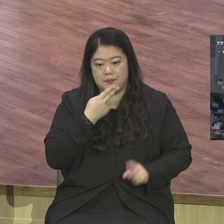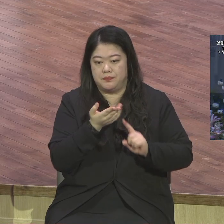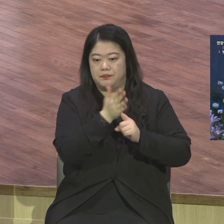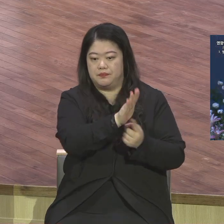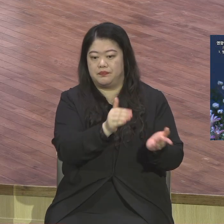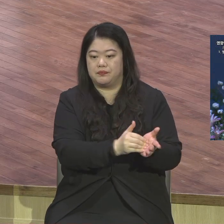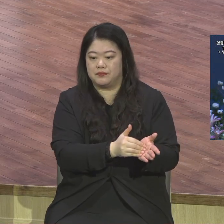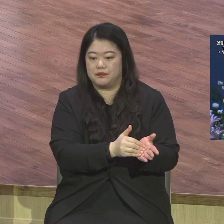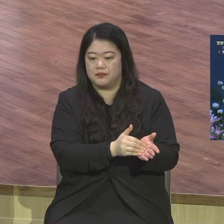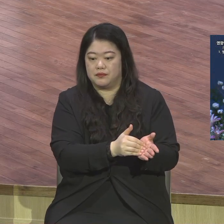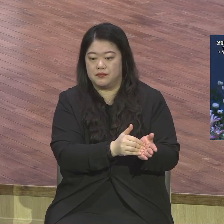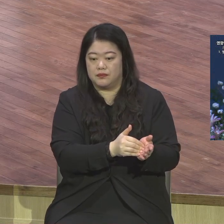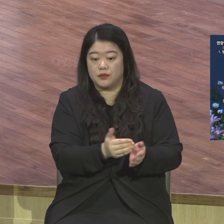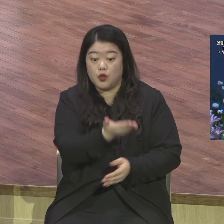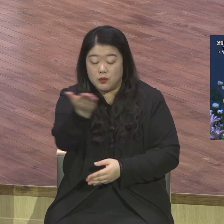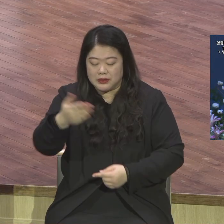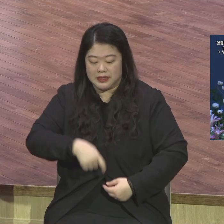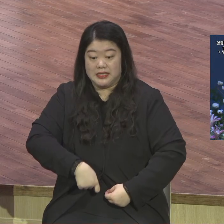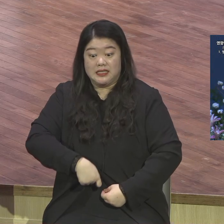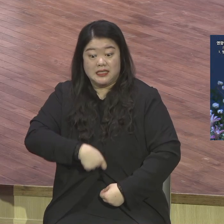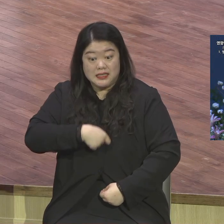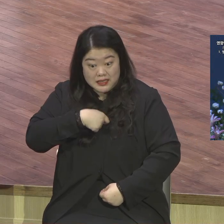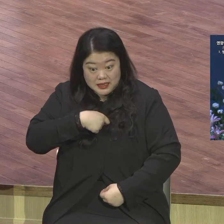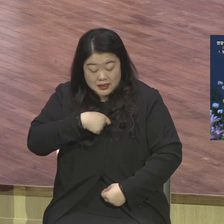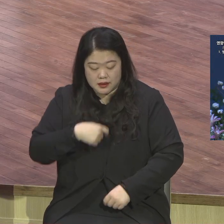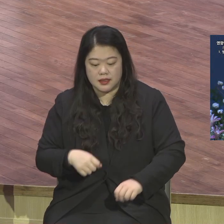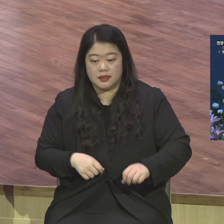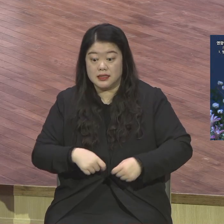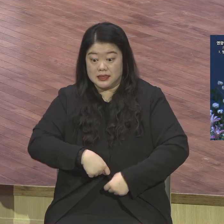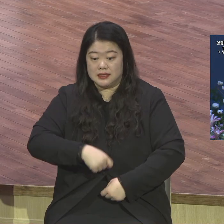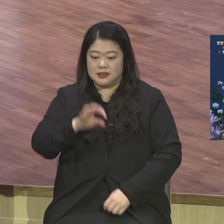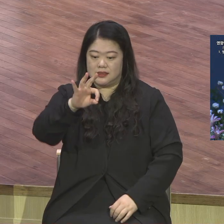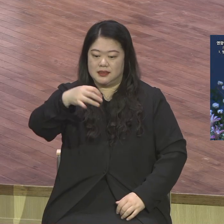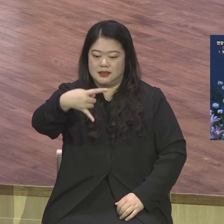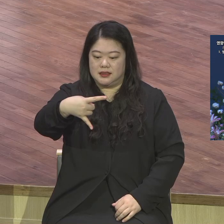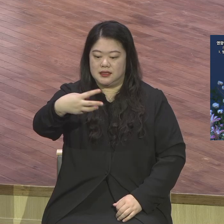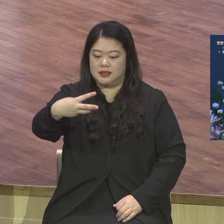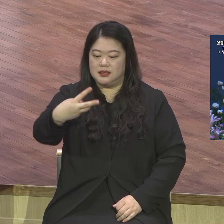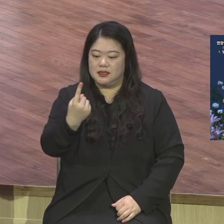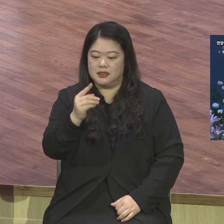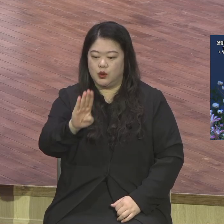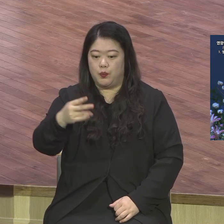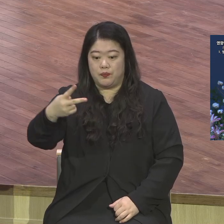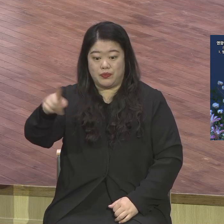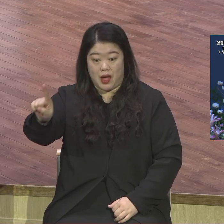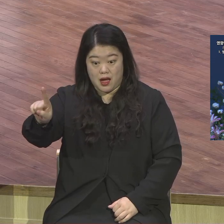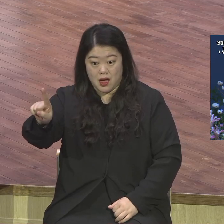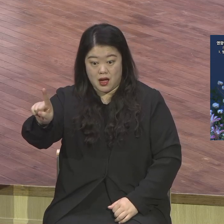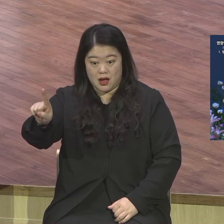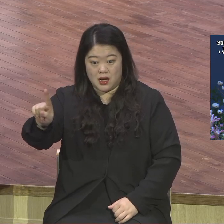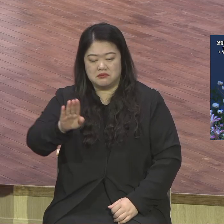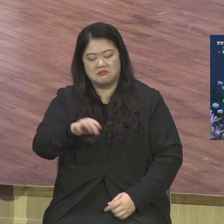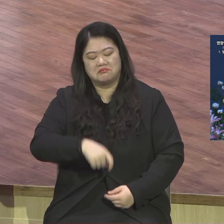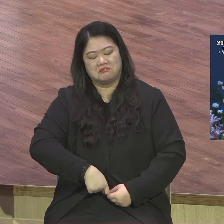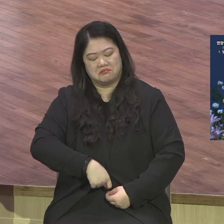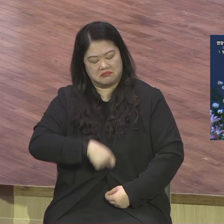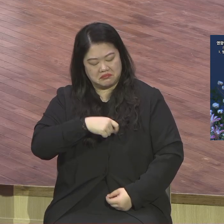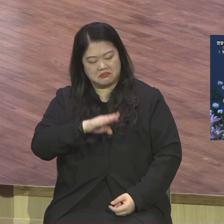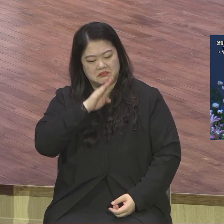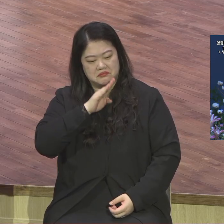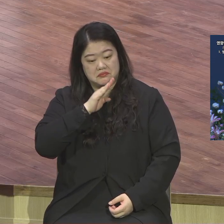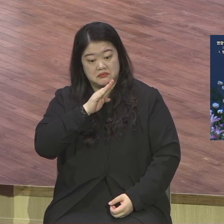것은 율법의 행위가 아니에요. 오직 예수 그리스도를 믿는 것으로만